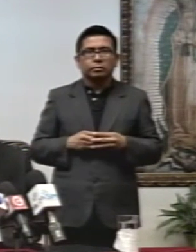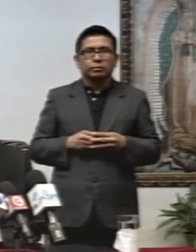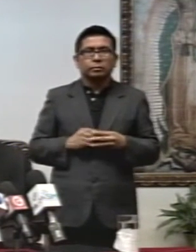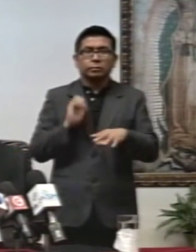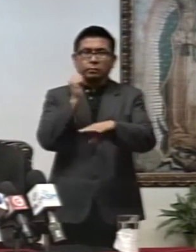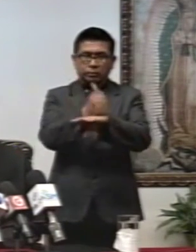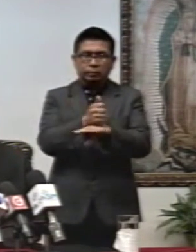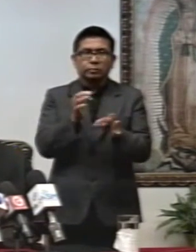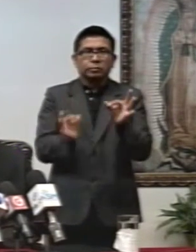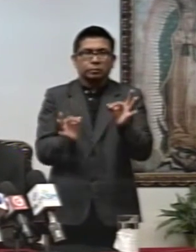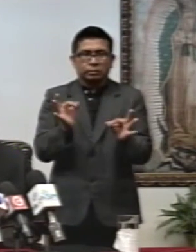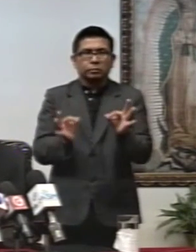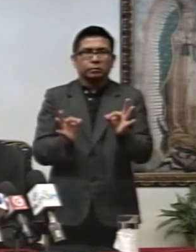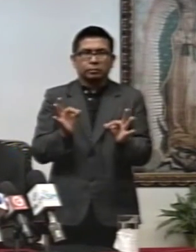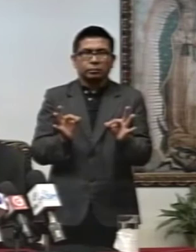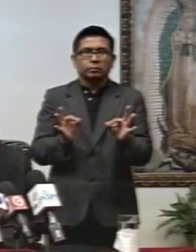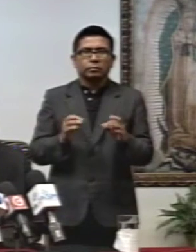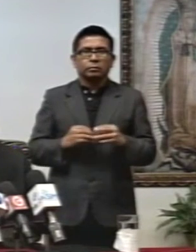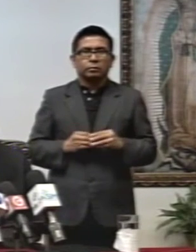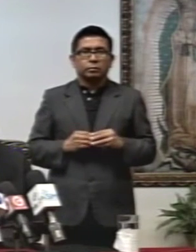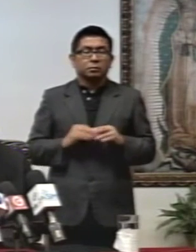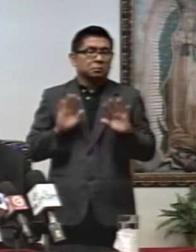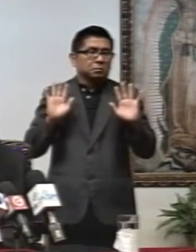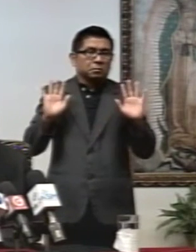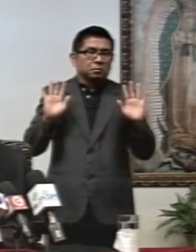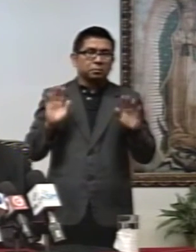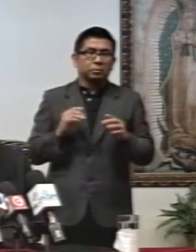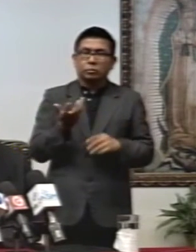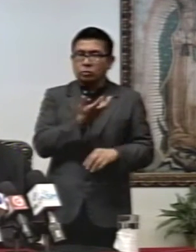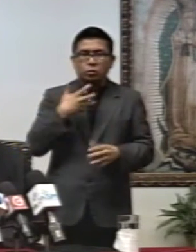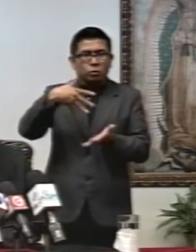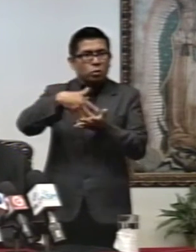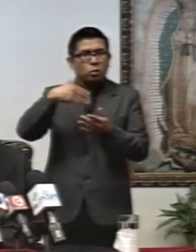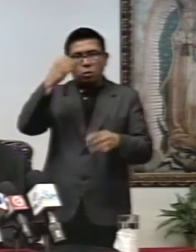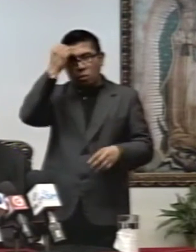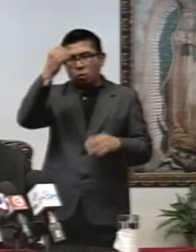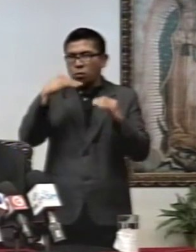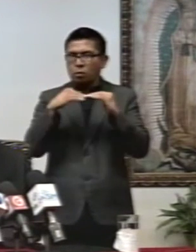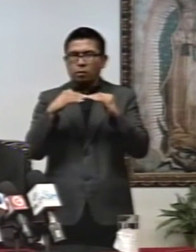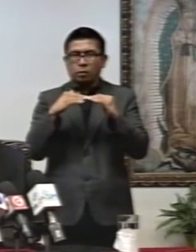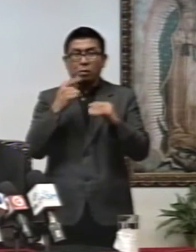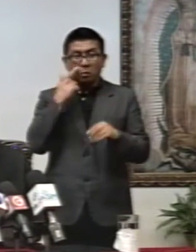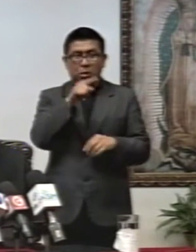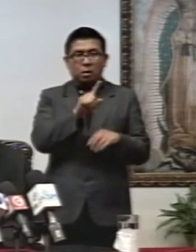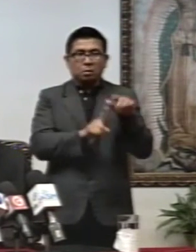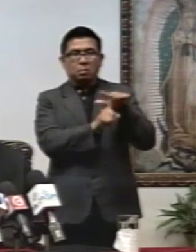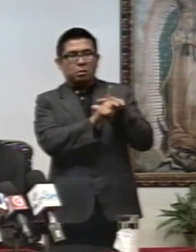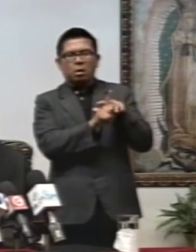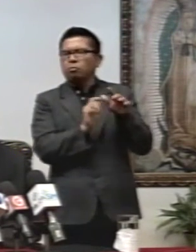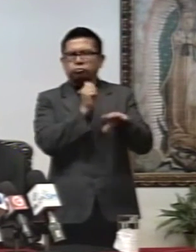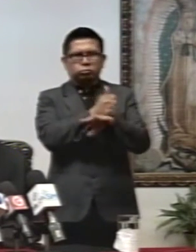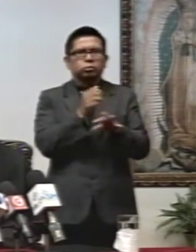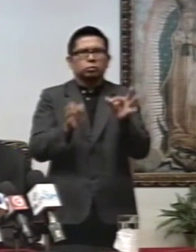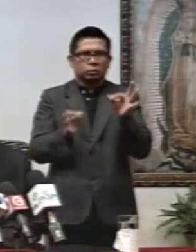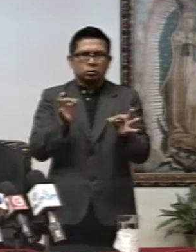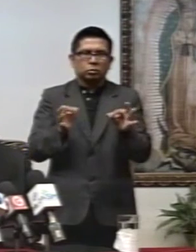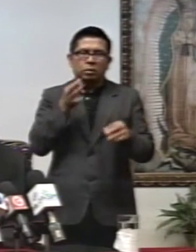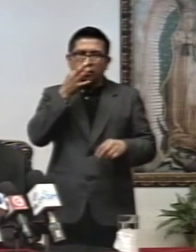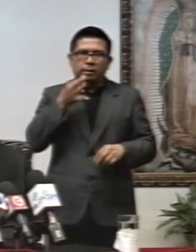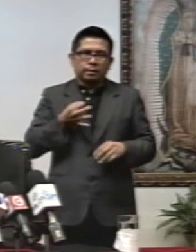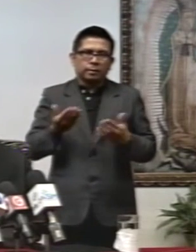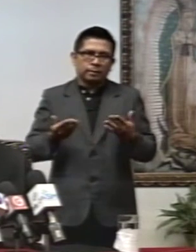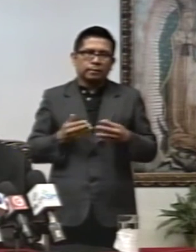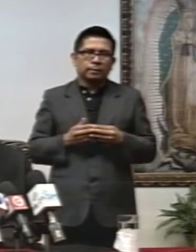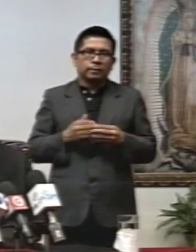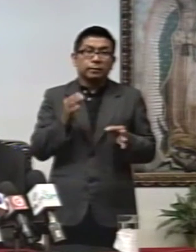y que se haga justicia. Ese es el sentir de la población, que ante un caso de esto se haga justicia. Naturalmente,